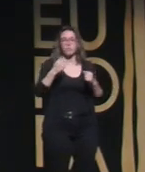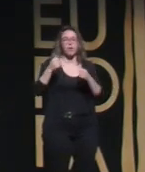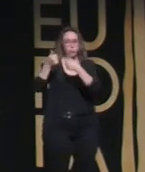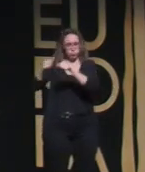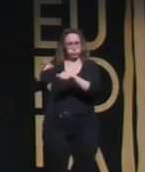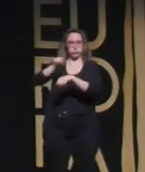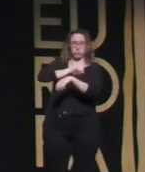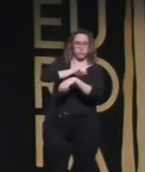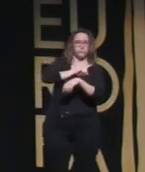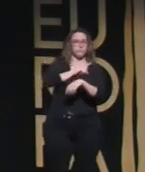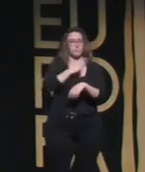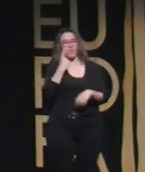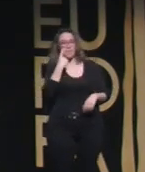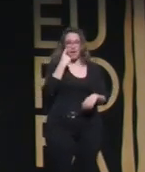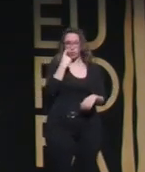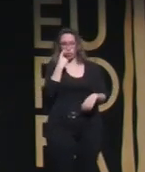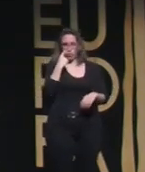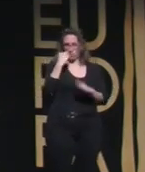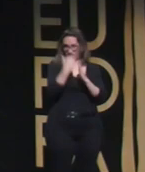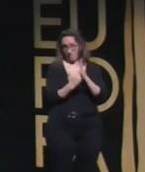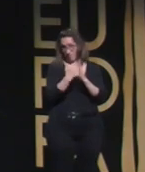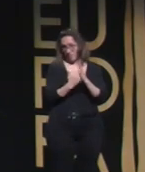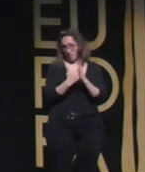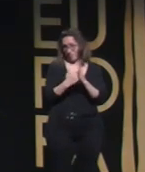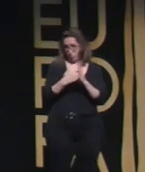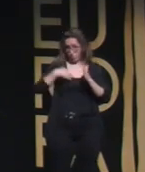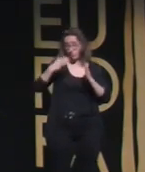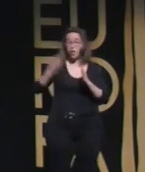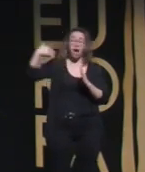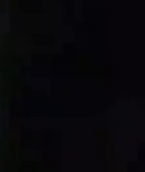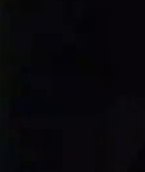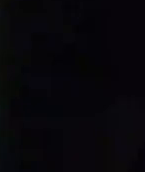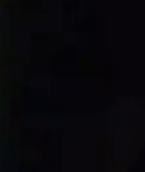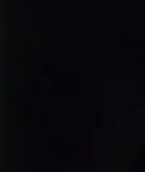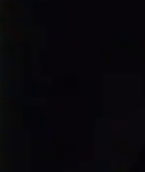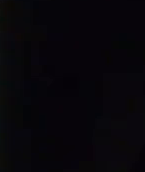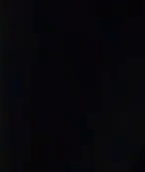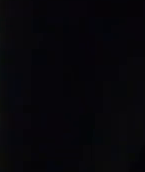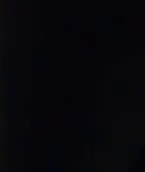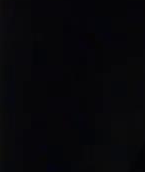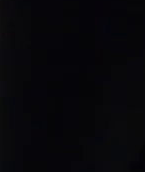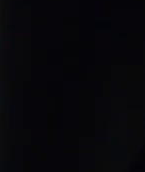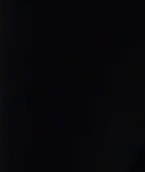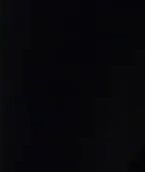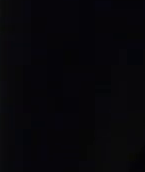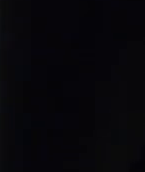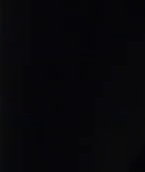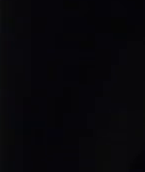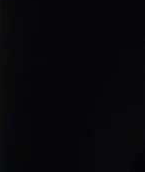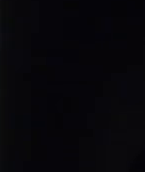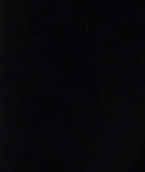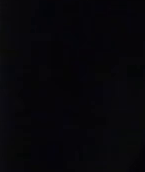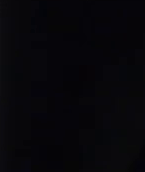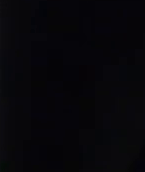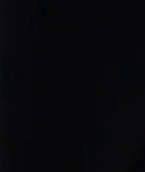hiperactividad, evidentemente. Lo que pasa es que en nuestra época, como no había metalfenidato, nos mandaban con los curas, que eran un poco quienes nos metían en vereda, que es lo que hace un poco pues, el